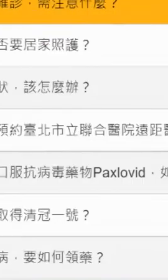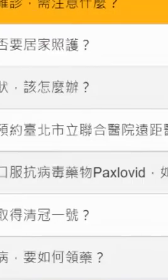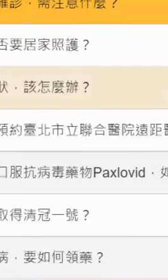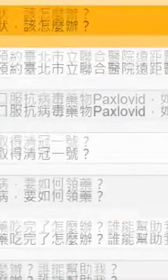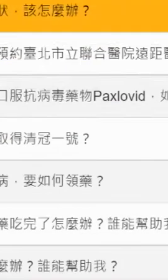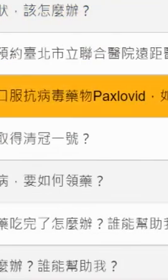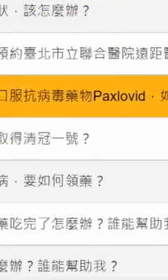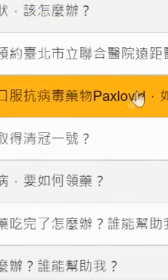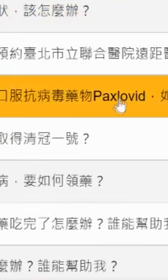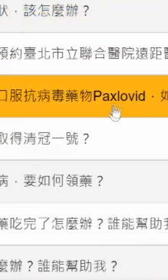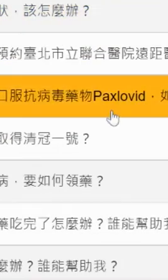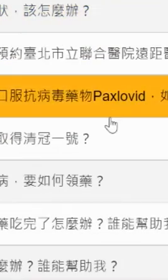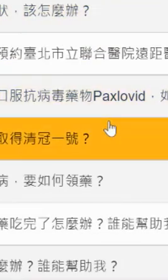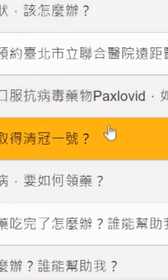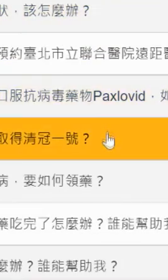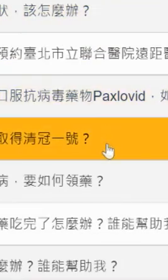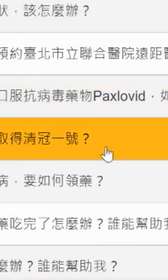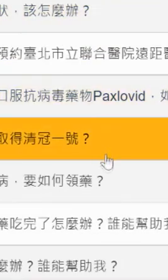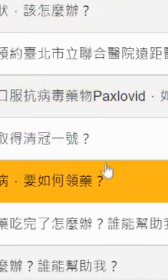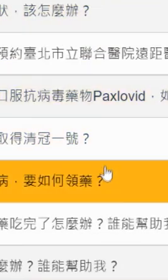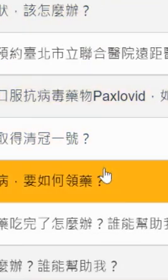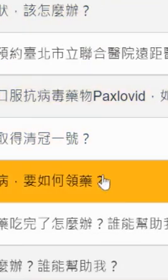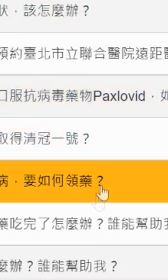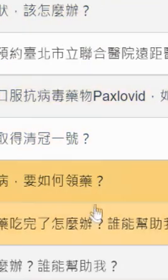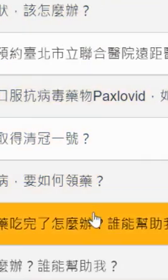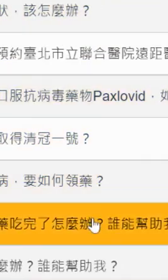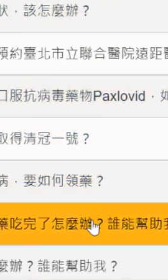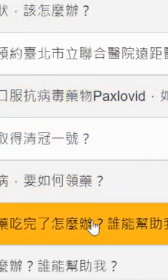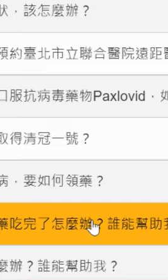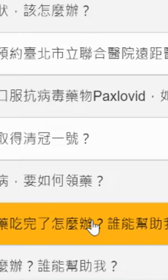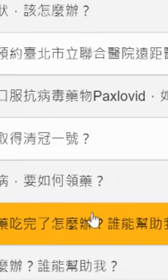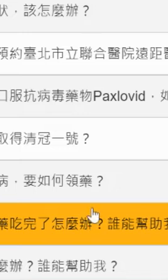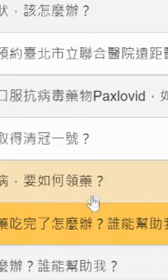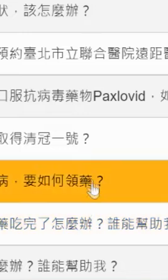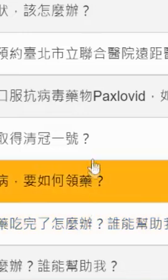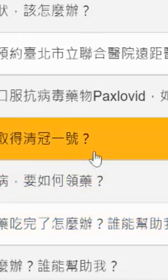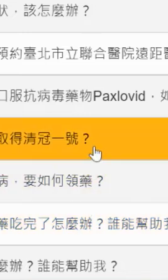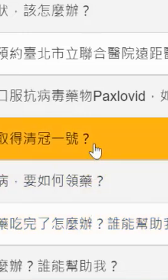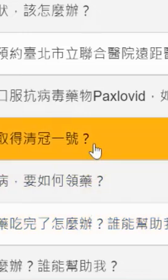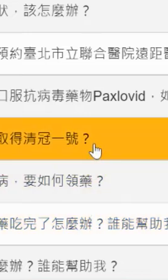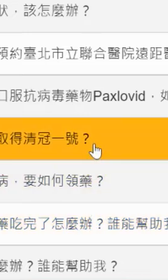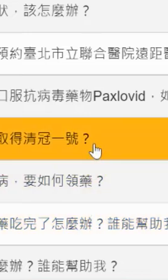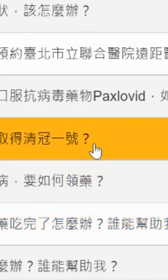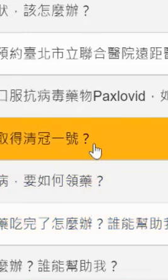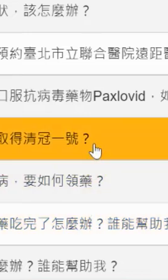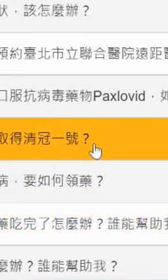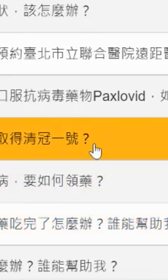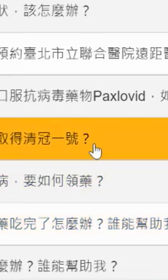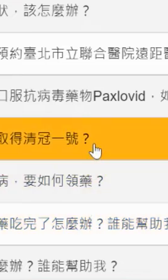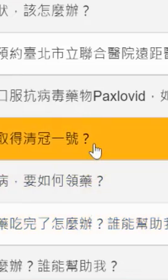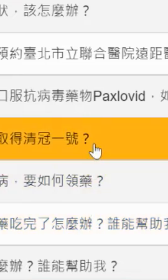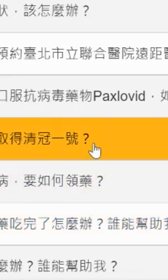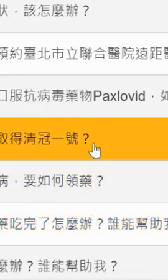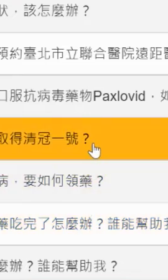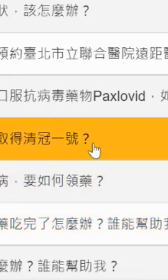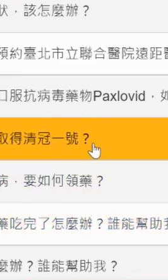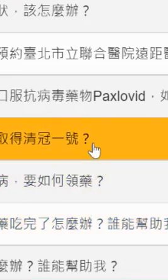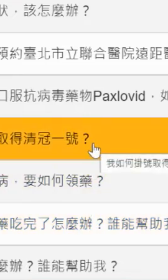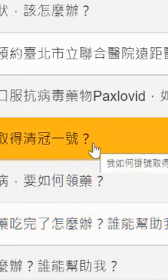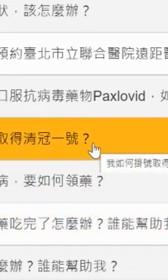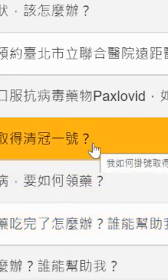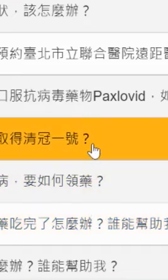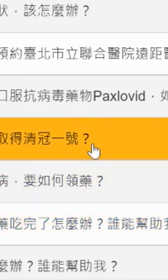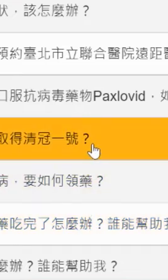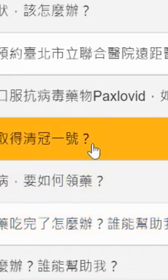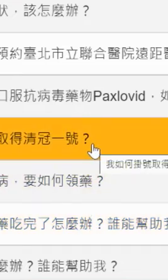到的问题，当天晚上我们就会检讨，第二天我们就会更新在我们的新的网页，也就是说这个网页大概全国的民众都可以进